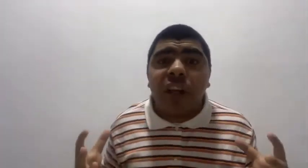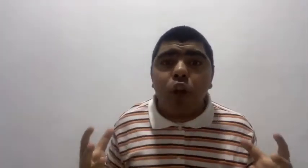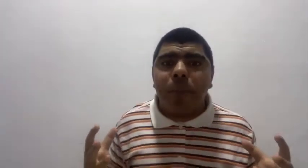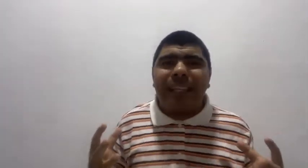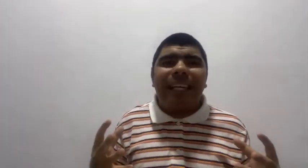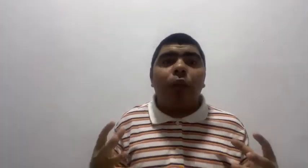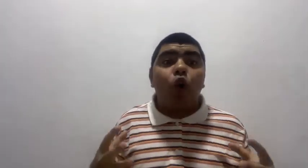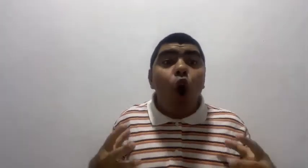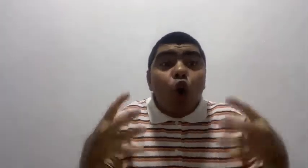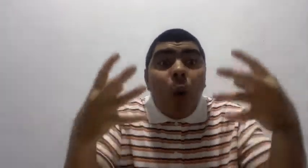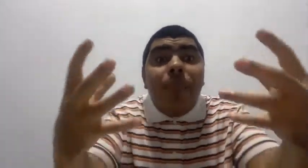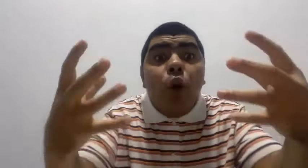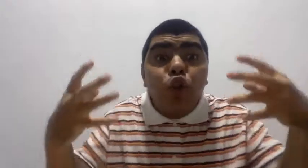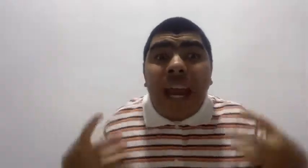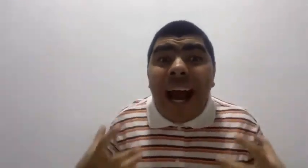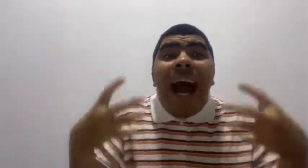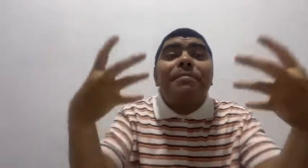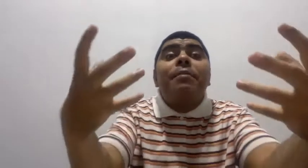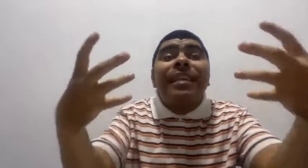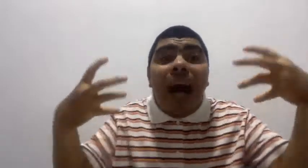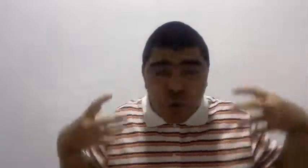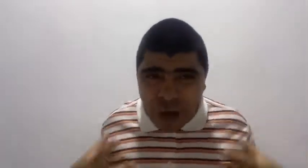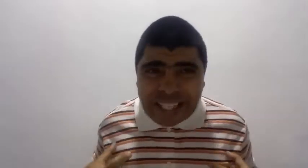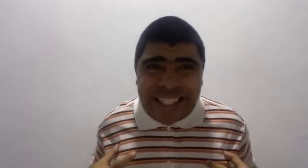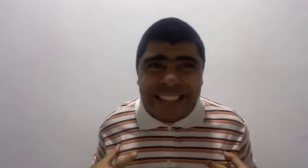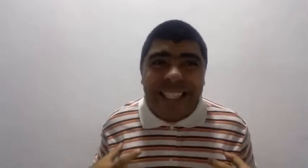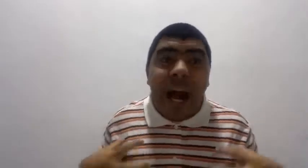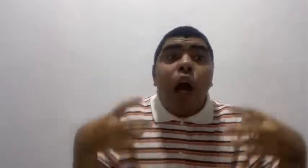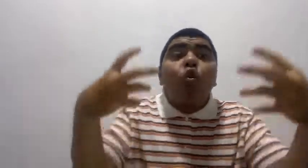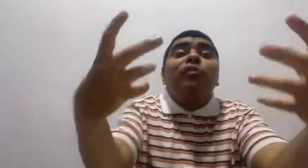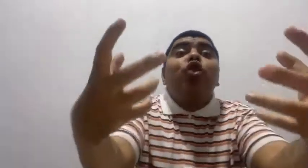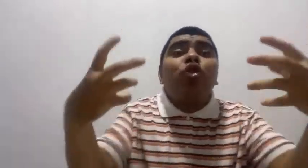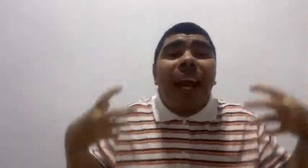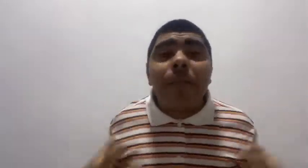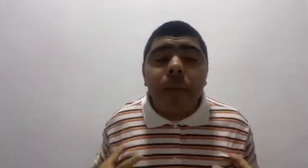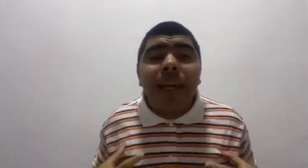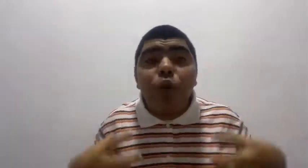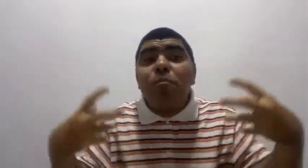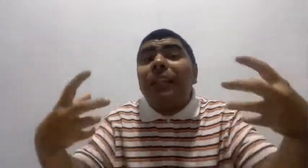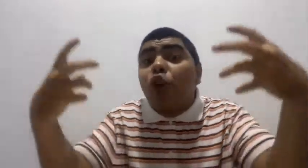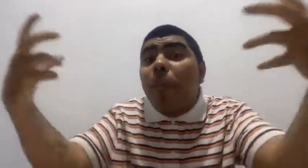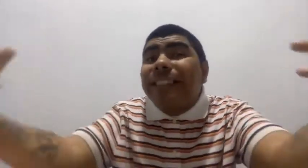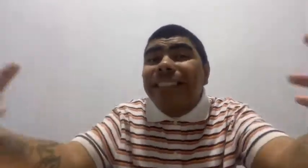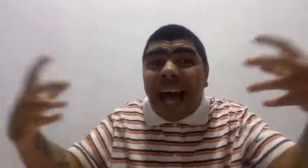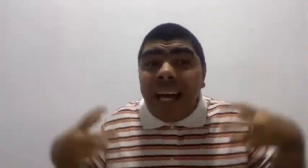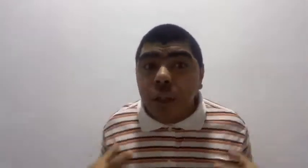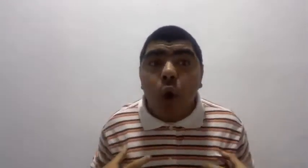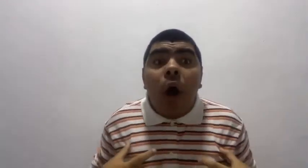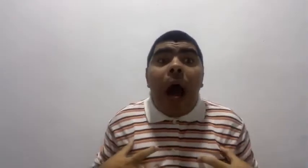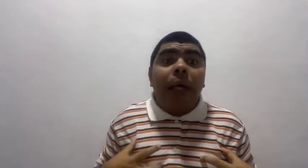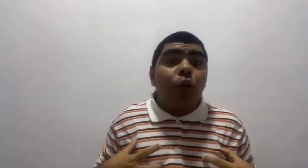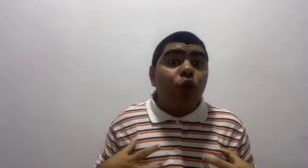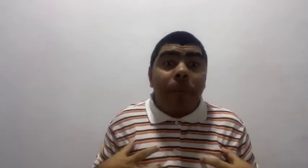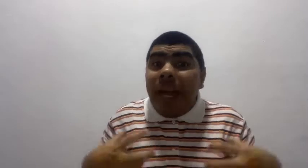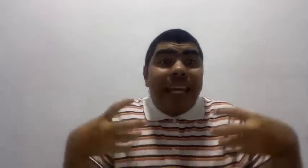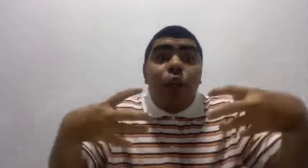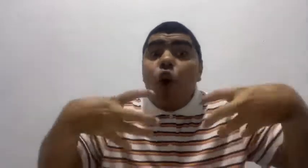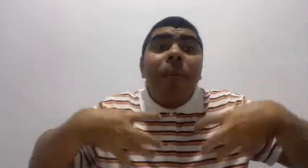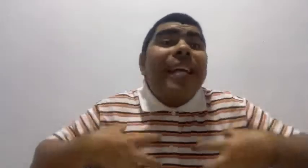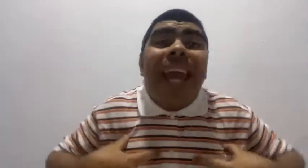crecido, predicador? Cuando llega a mi vida una crítica, cuando llega a mi vida un mal comentario, aleluya, y no me